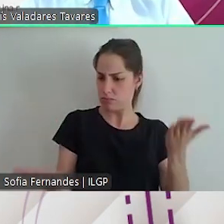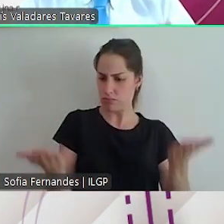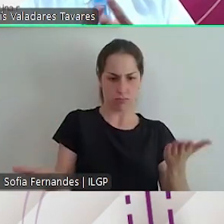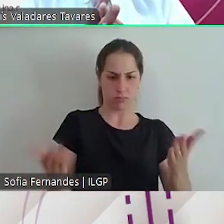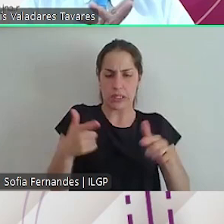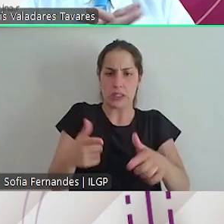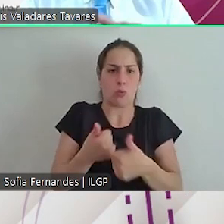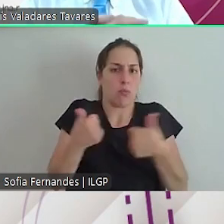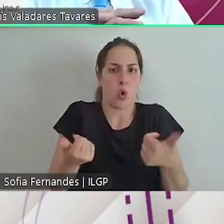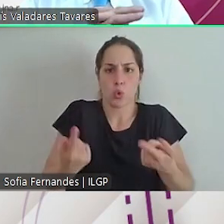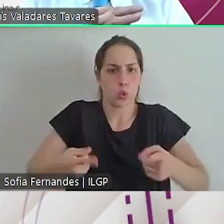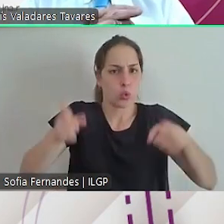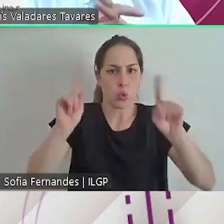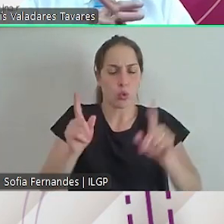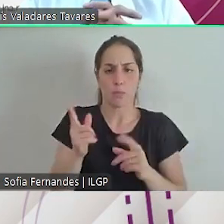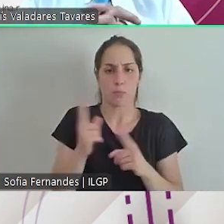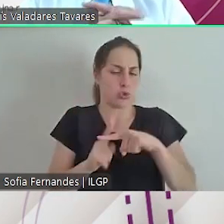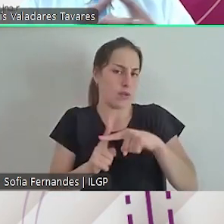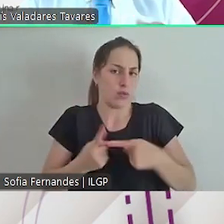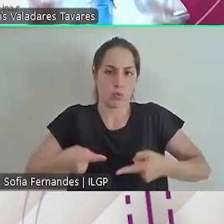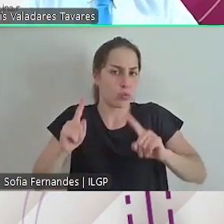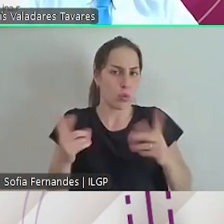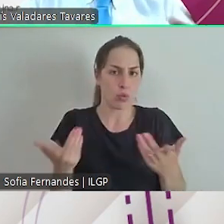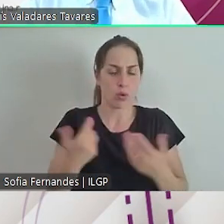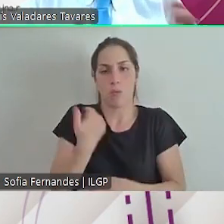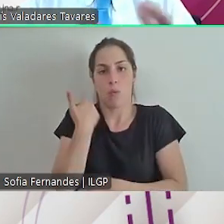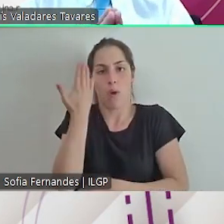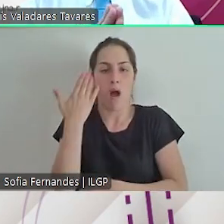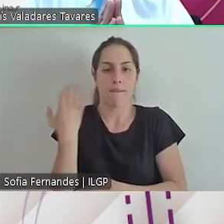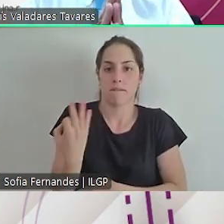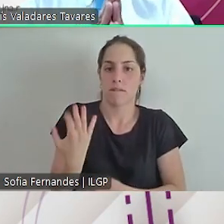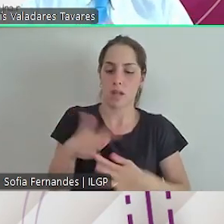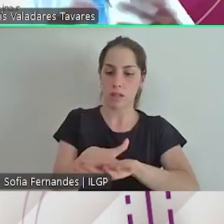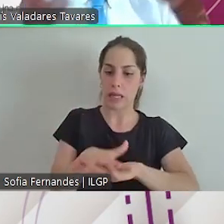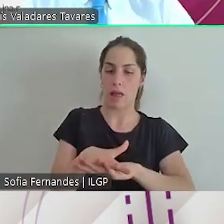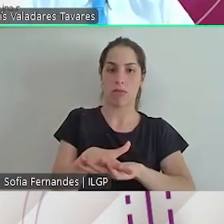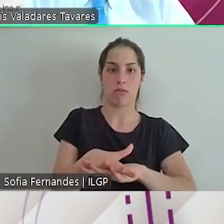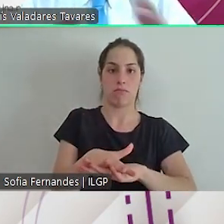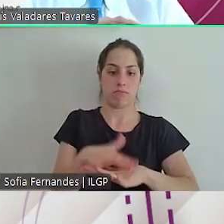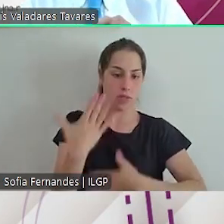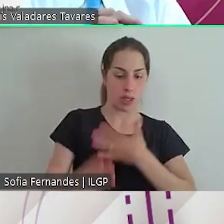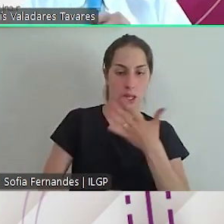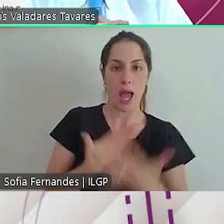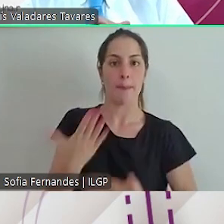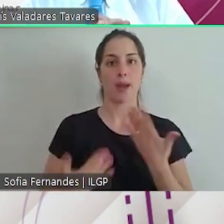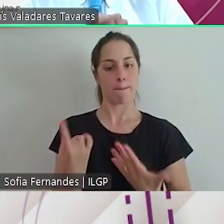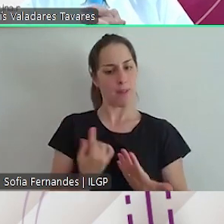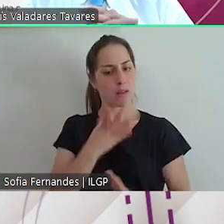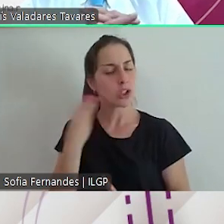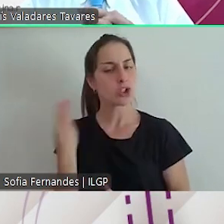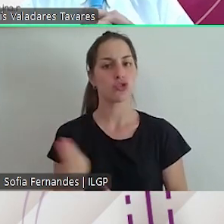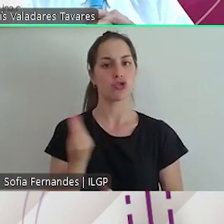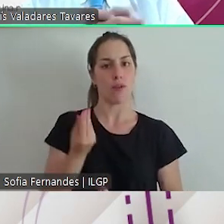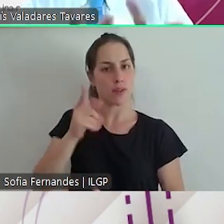positivo. E portanto, eu julgo que, até para que esta rede seja uma rede dinâmica, uma rede jovem, uma rede